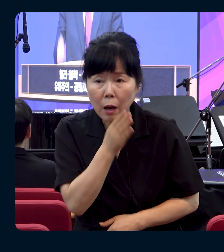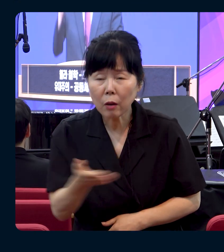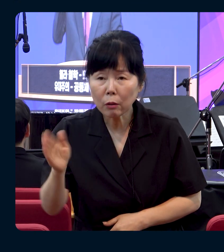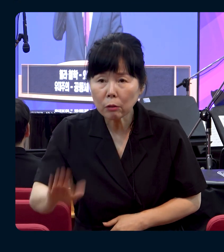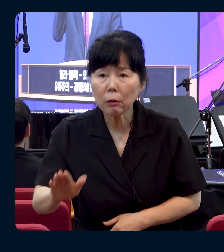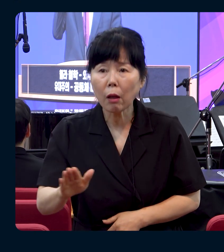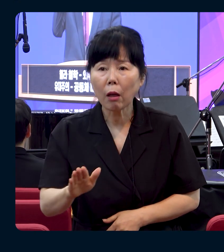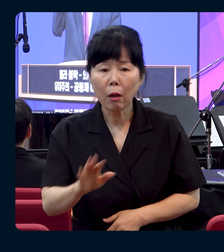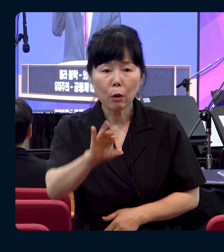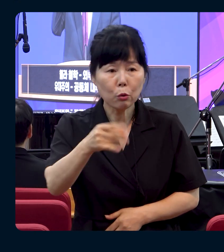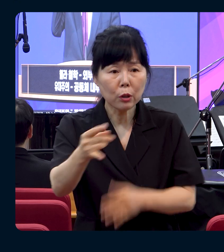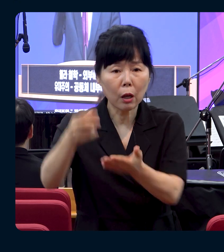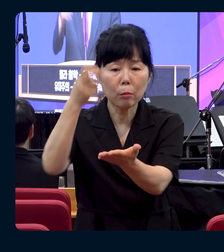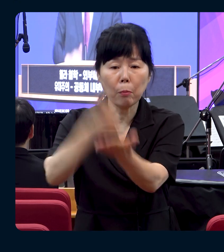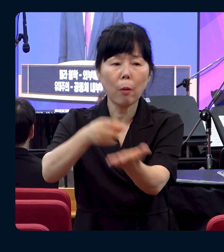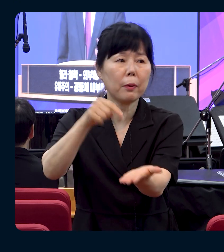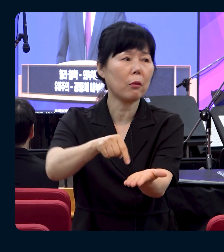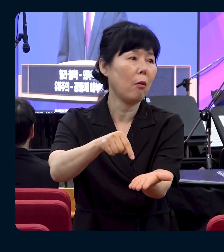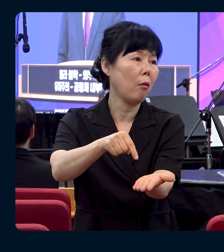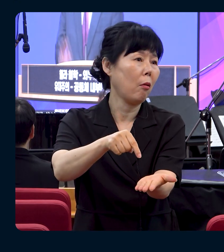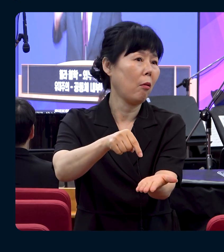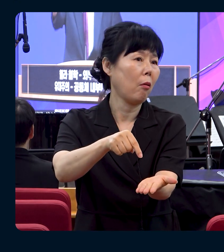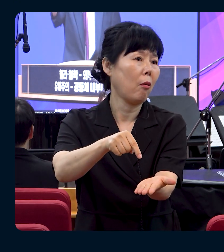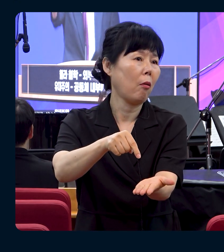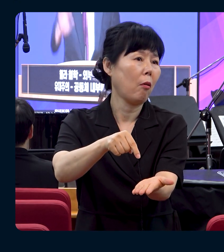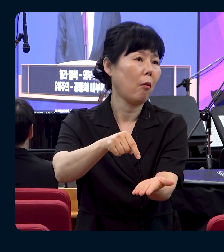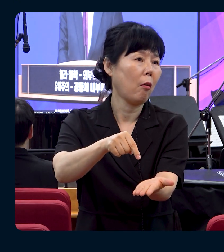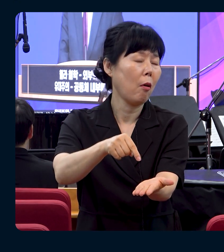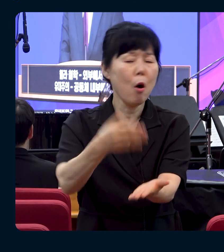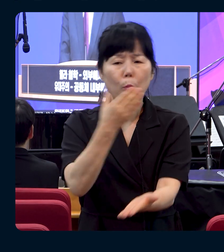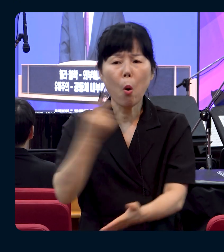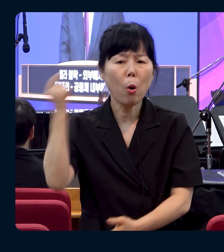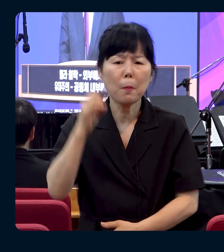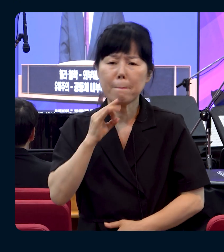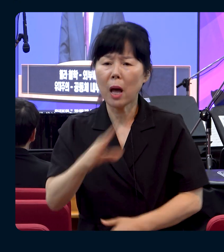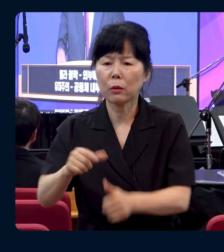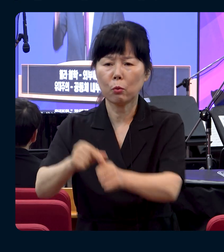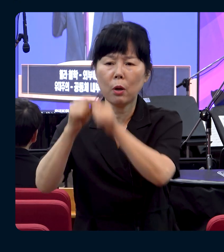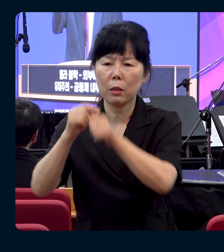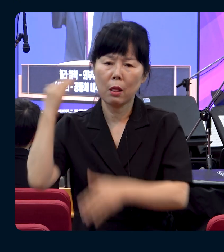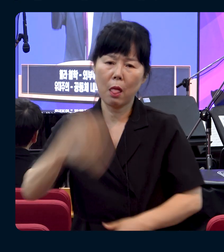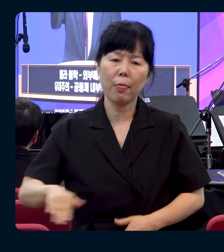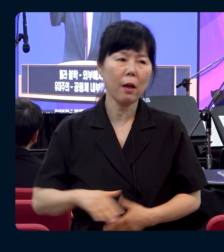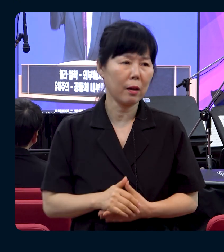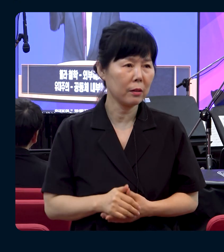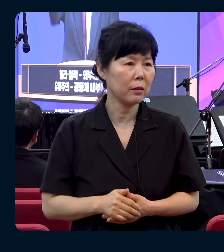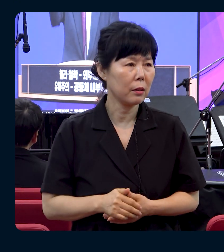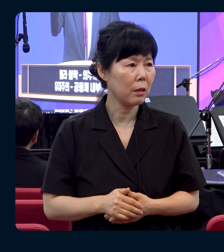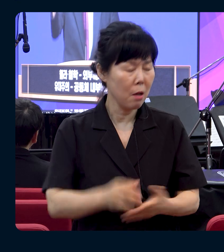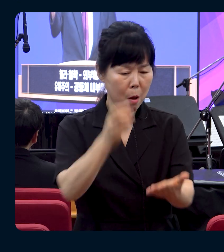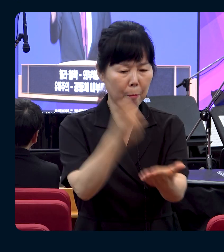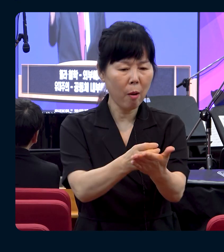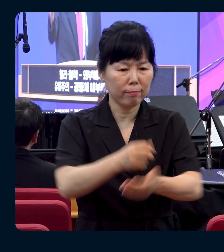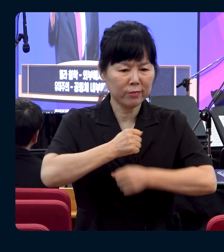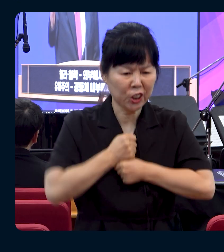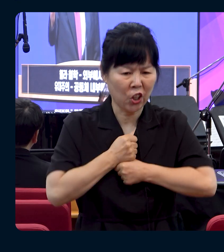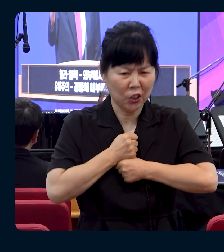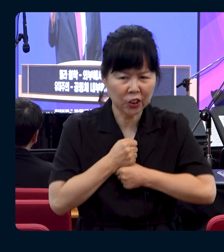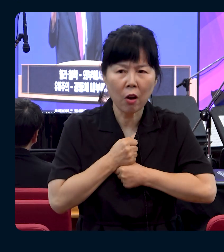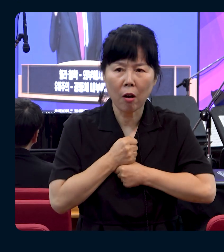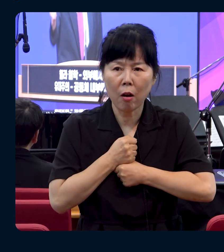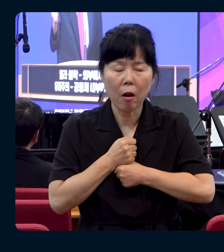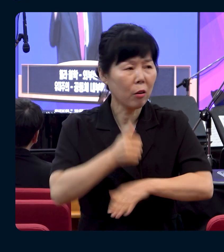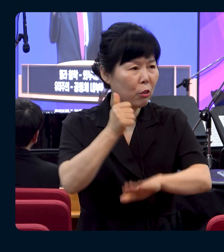와가지고 자기들도 예수를 믿는다고 하지만 그러나 복음으로만 되는 게 아니라 유대 율법을 지켜야